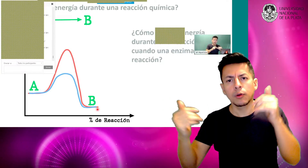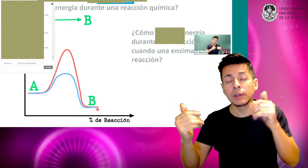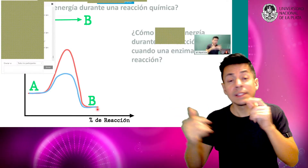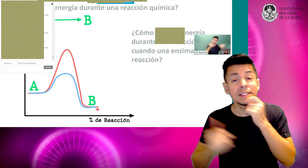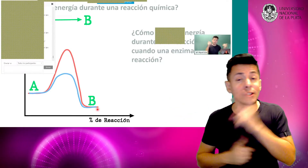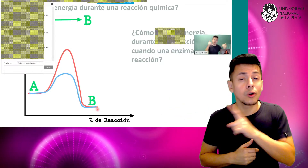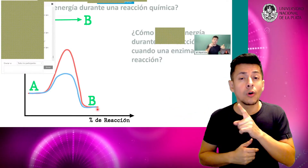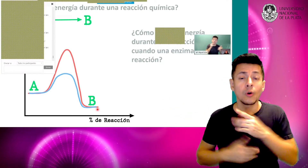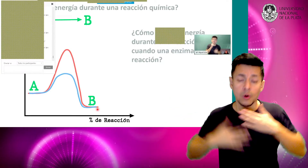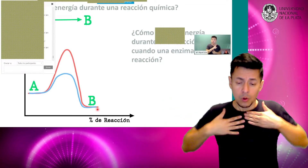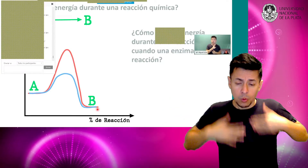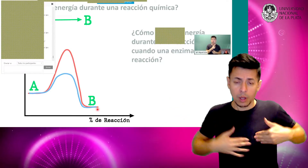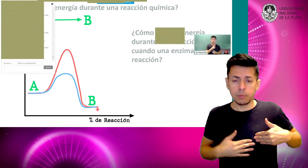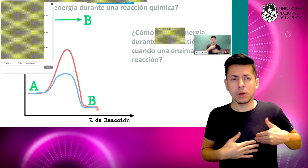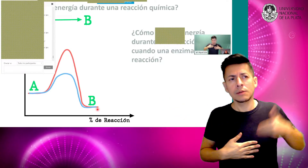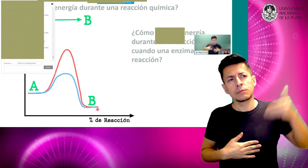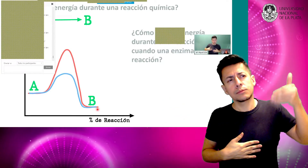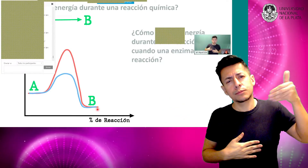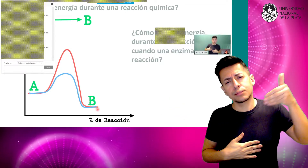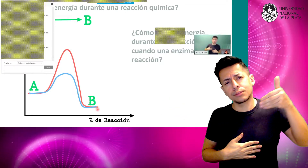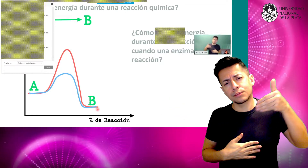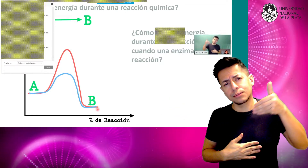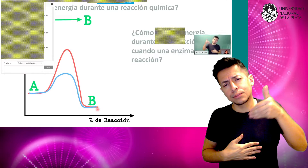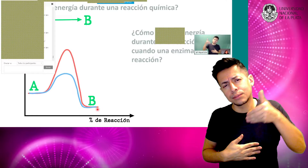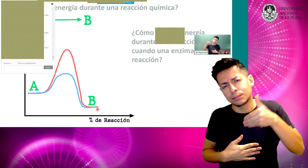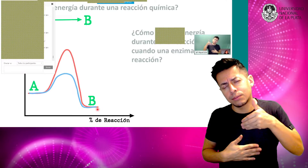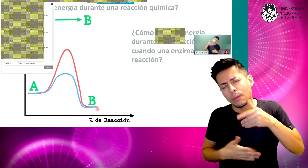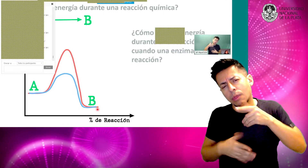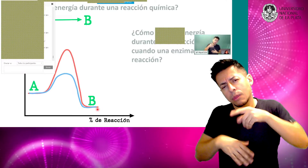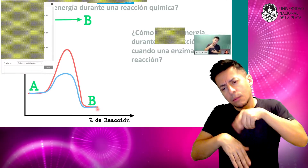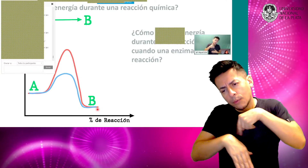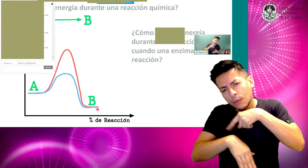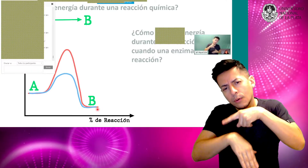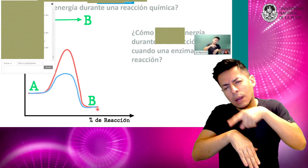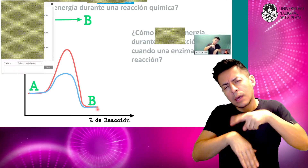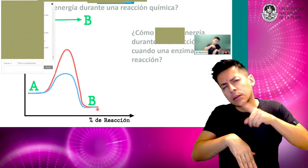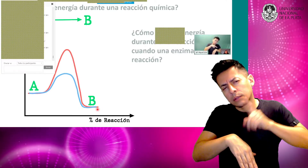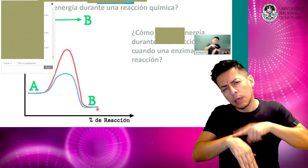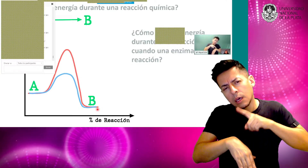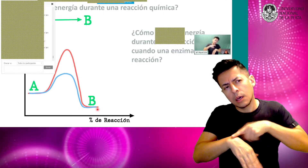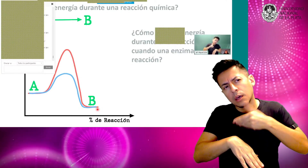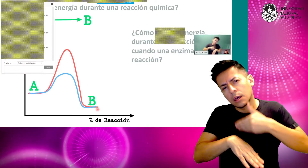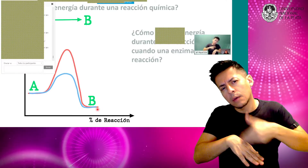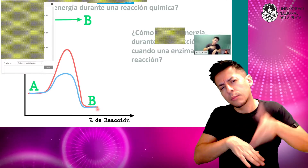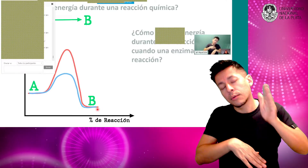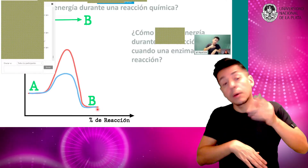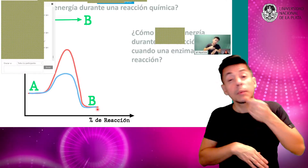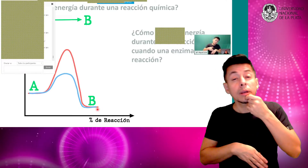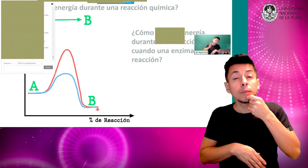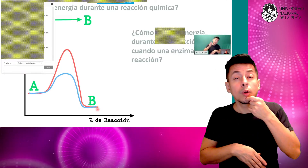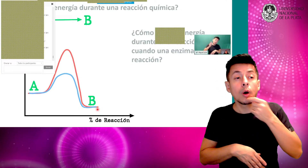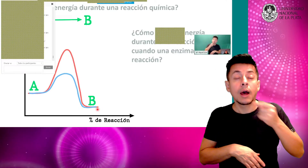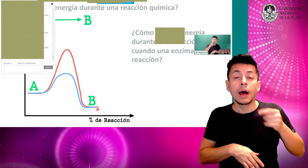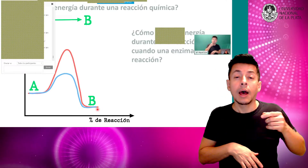cuerpo tardaría muchísimo tiempo. Por ejemplo, ¿conocen los animales, los